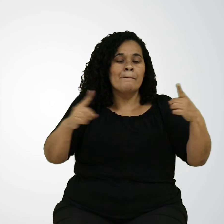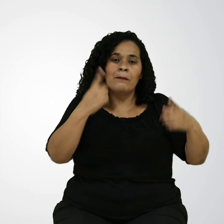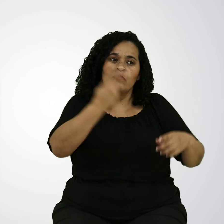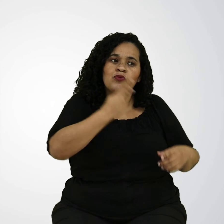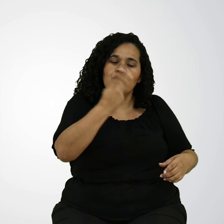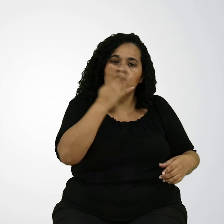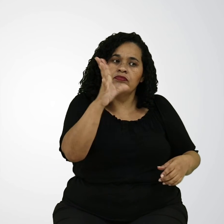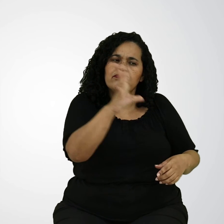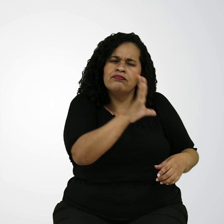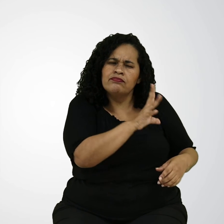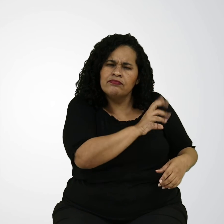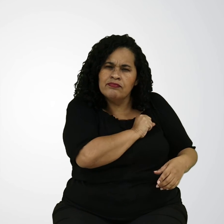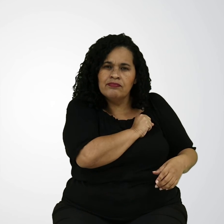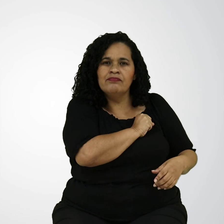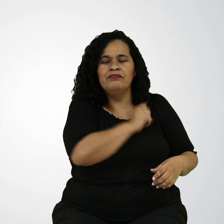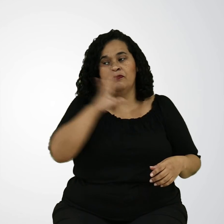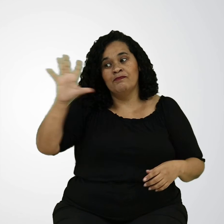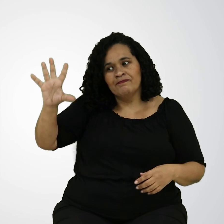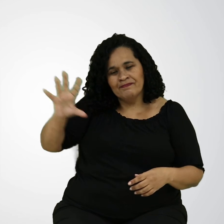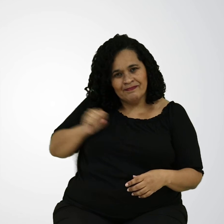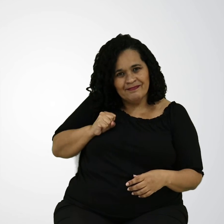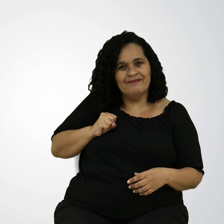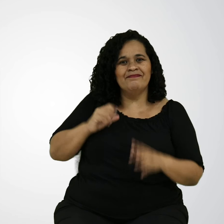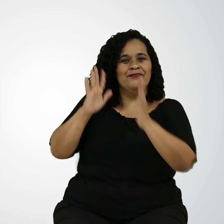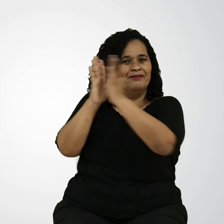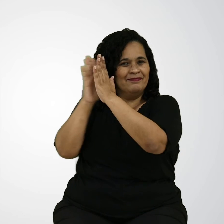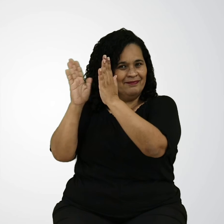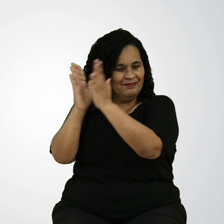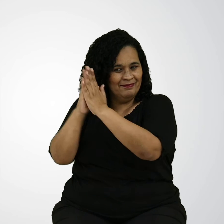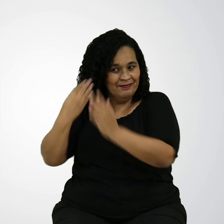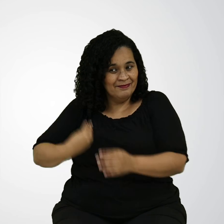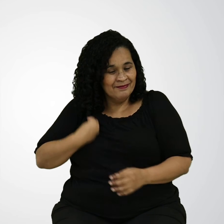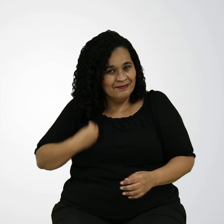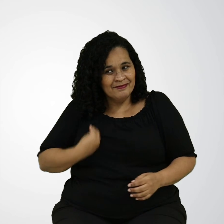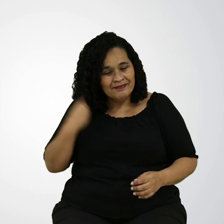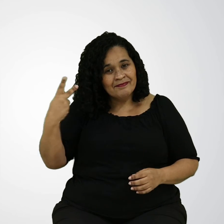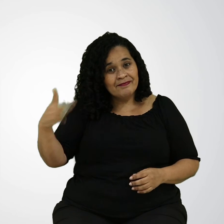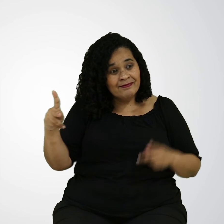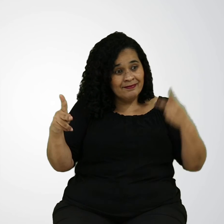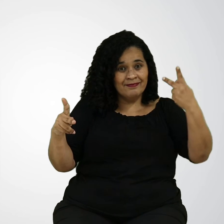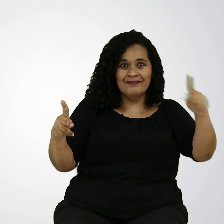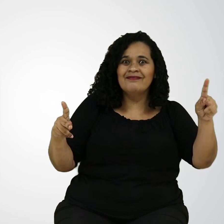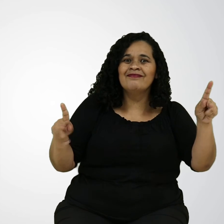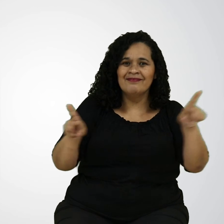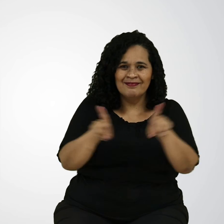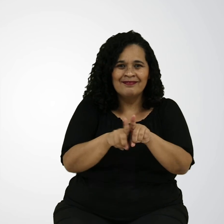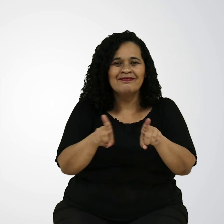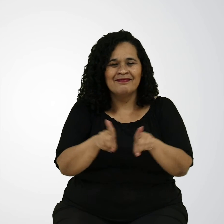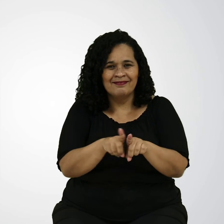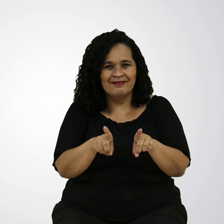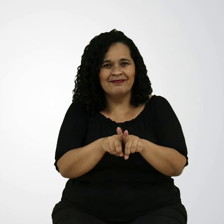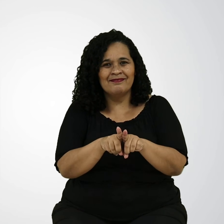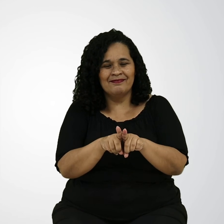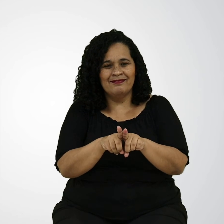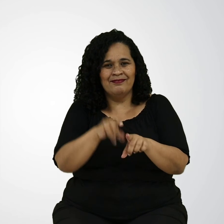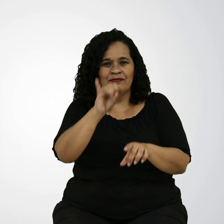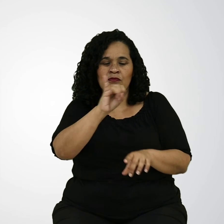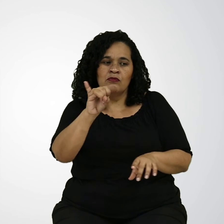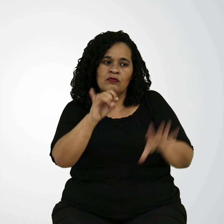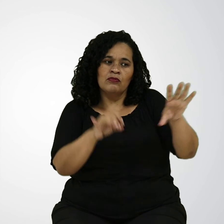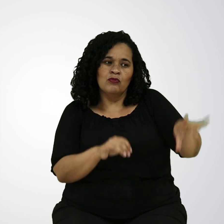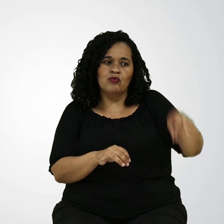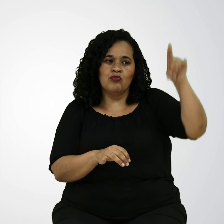o próximo, ame o inimigo e ore pelo inimigo. Sim. Então, assim, se o camarada tivesse de escolher, ele fala, bom, para mim é